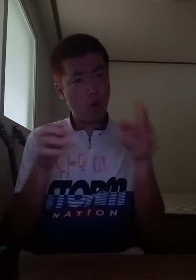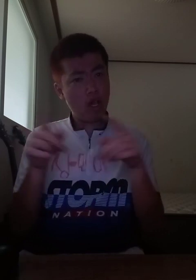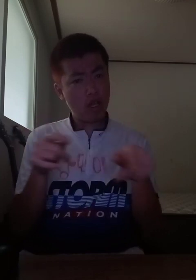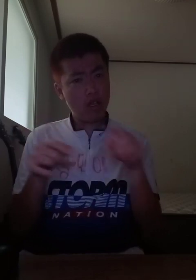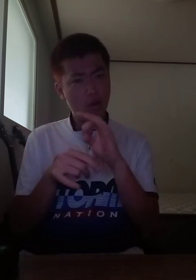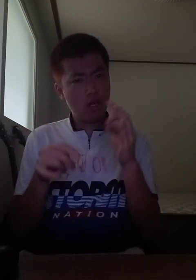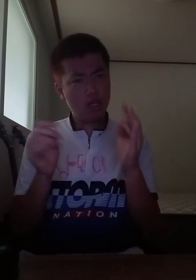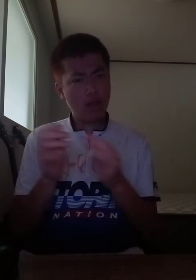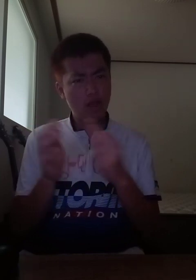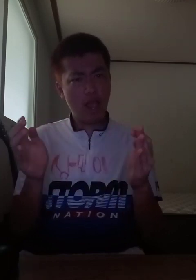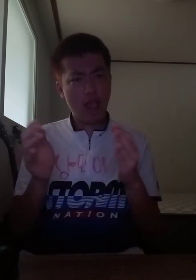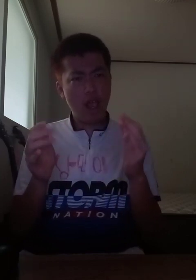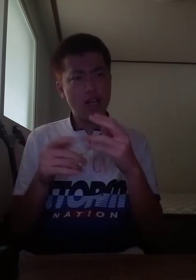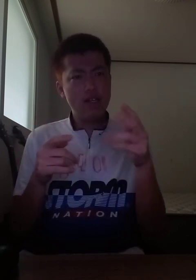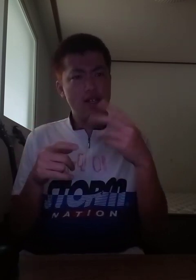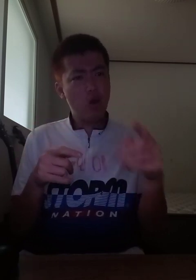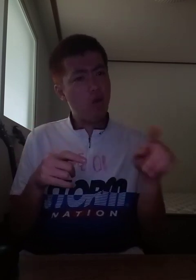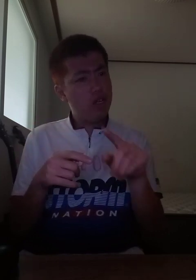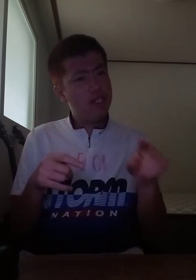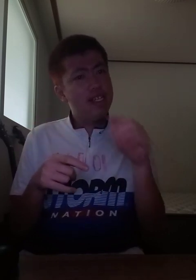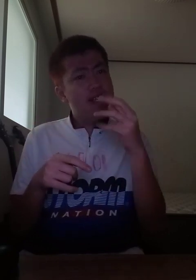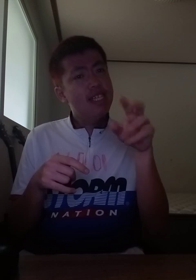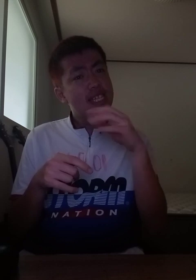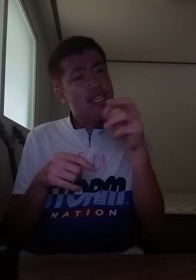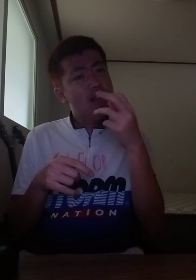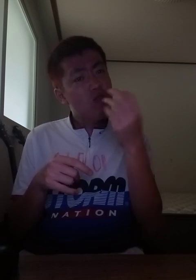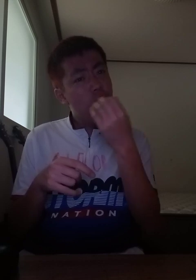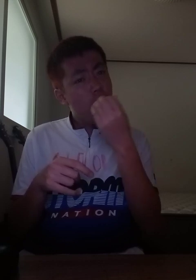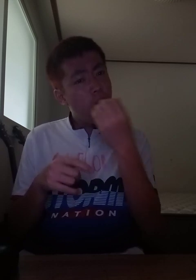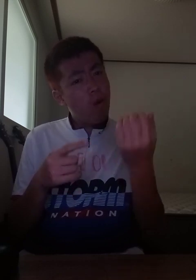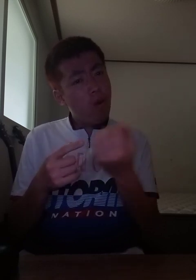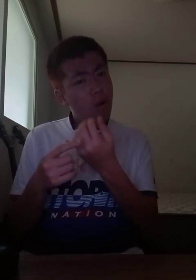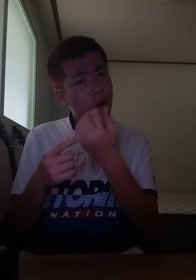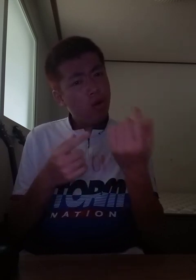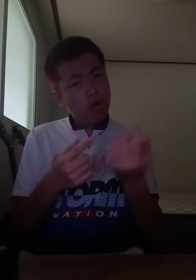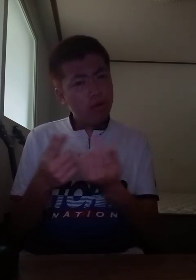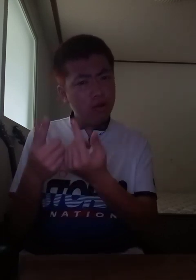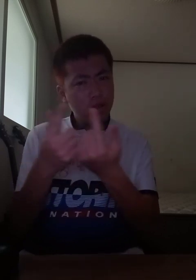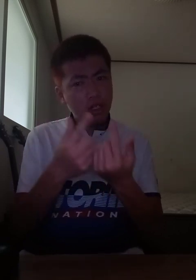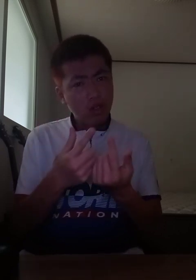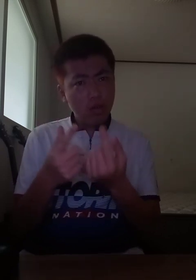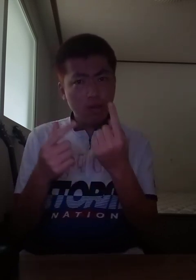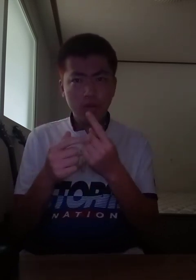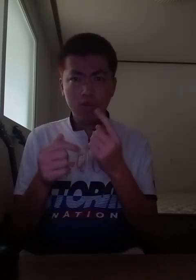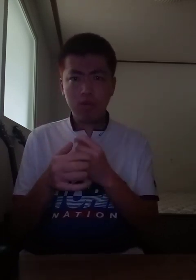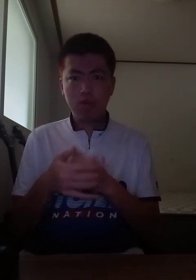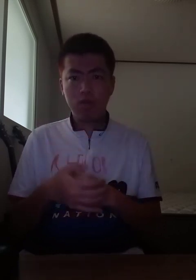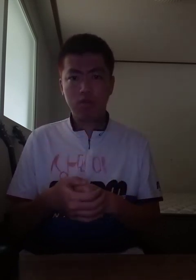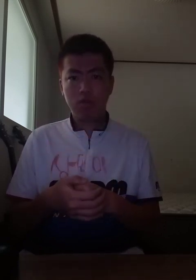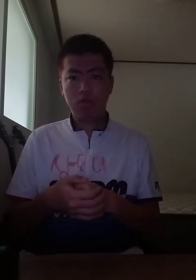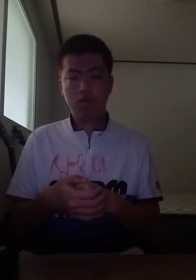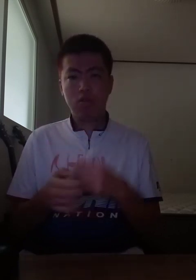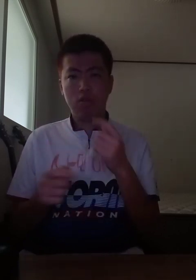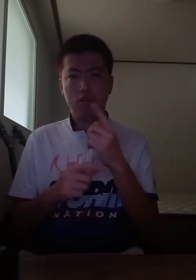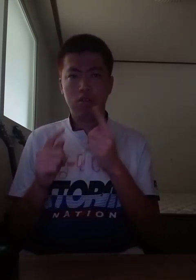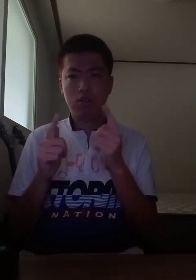공동주택이기 때문에 어느 실은 지하수를 건너오신 상수처럼 너무 그렇게는 구분이 안